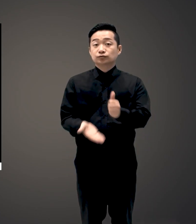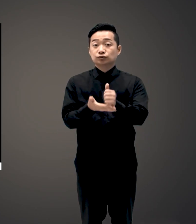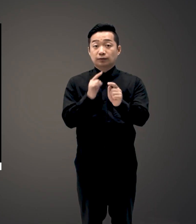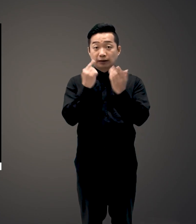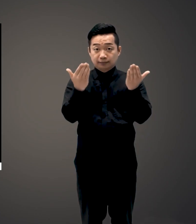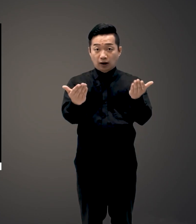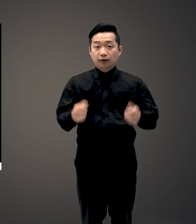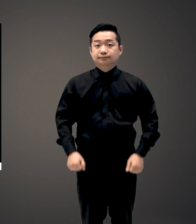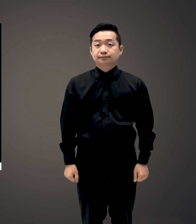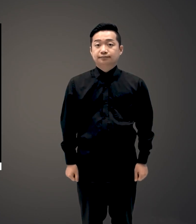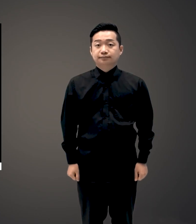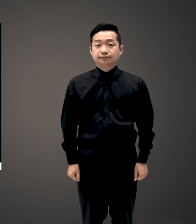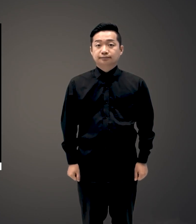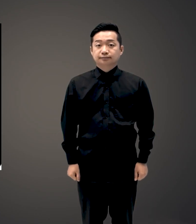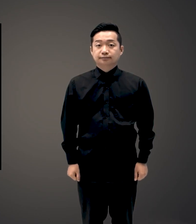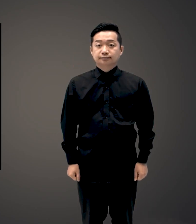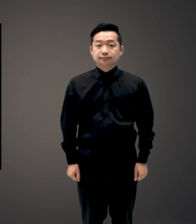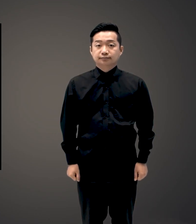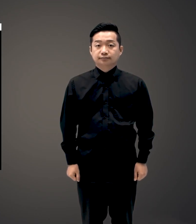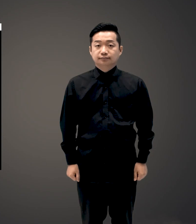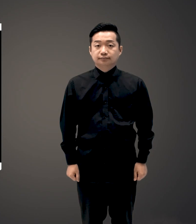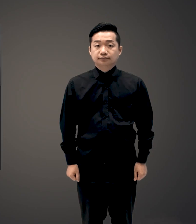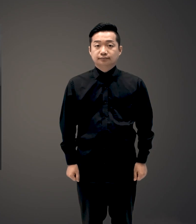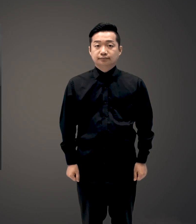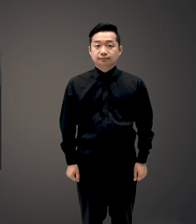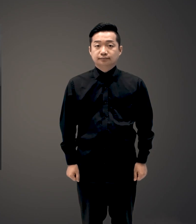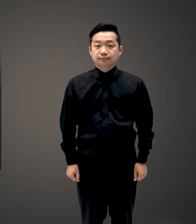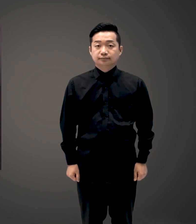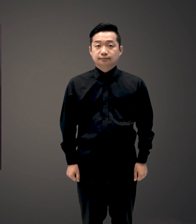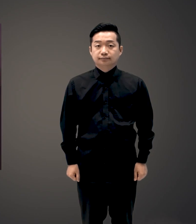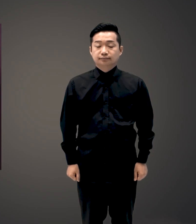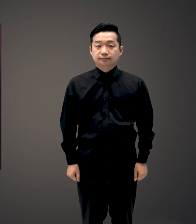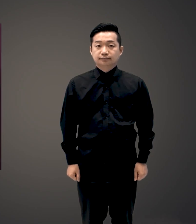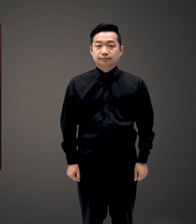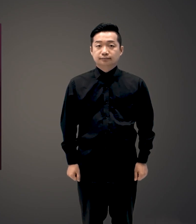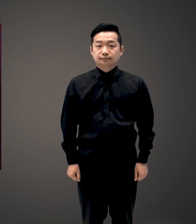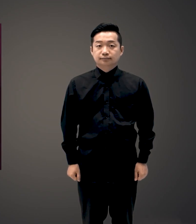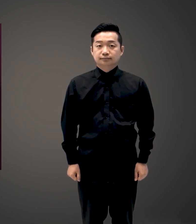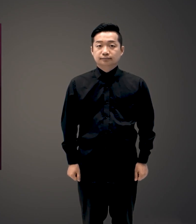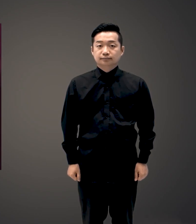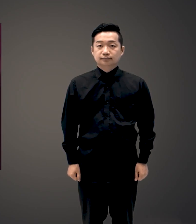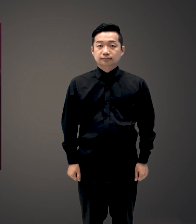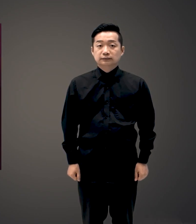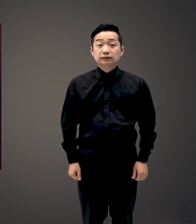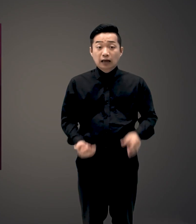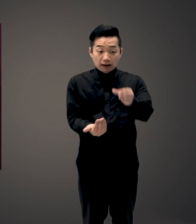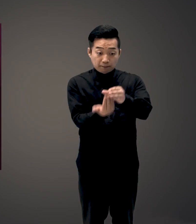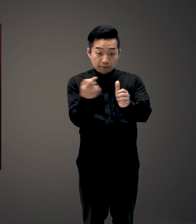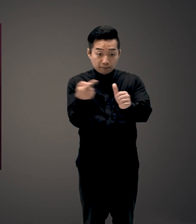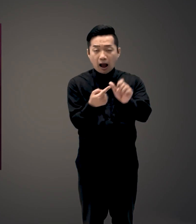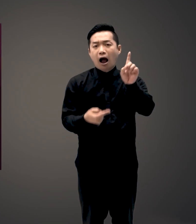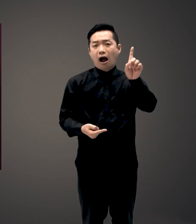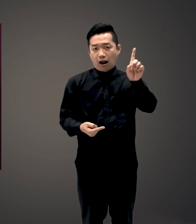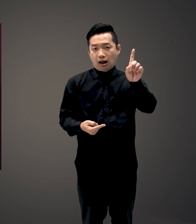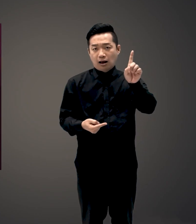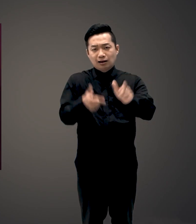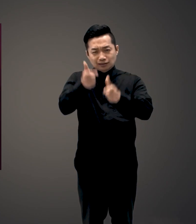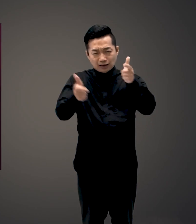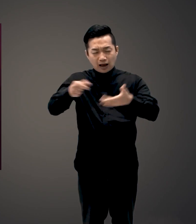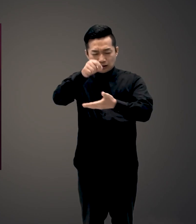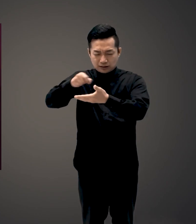36세 이혼녀. 폴이 보이지 않네요. 빨리 찾아서 데리고 오세요. 내가요? 갑자기